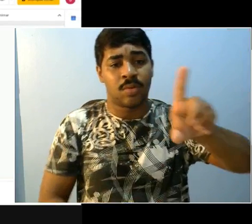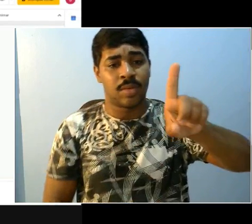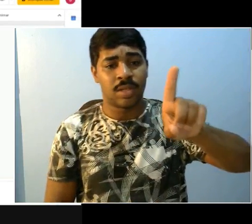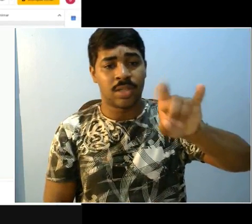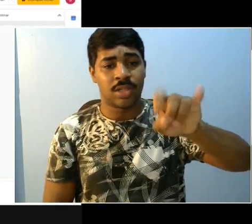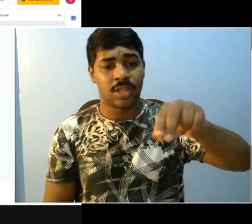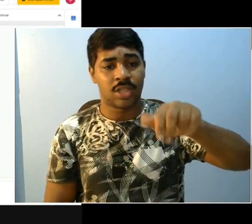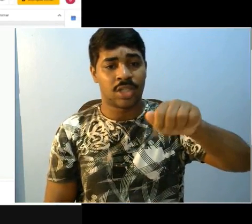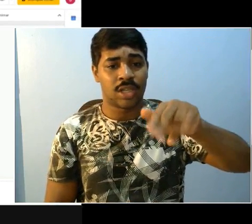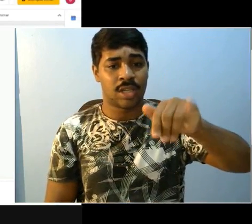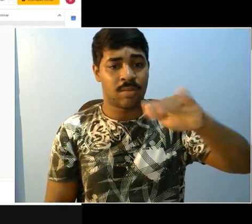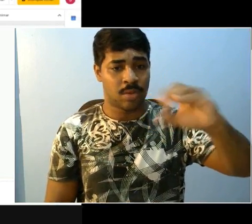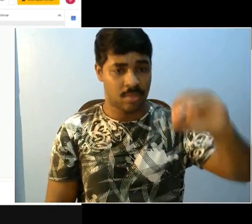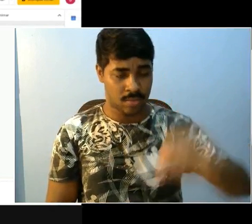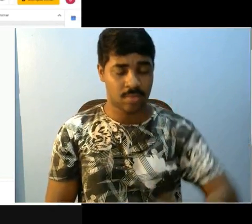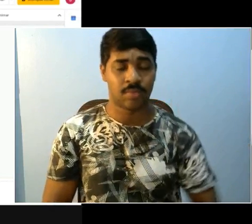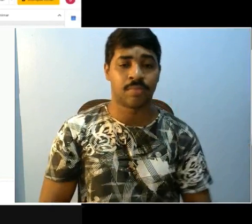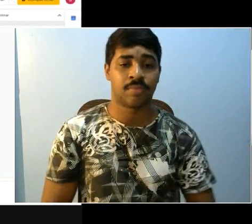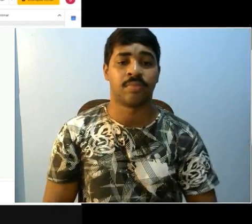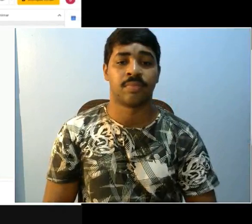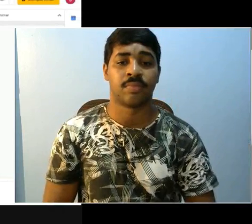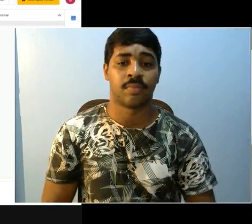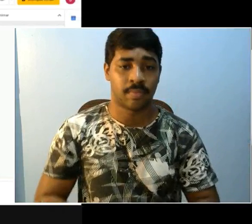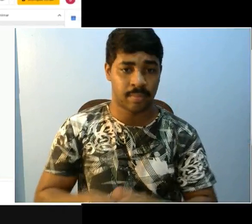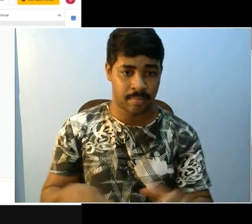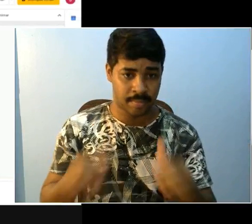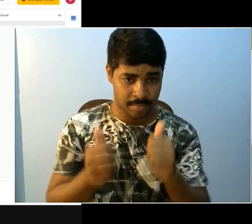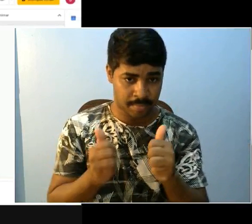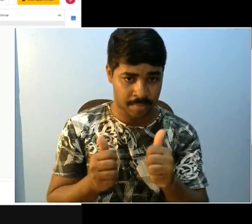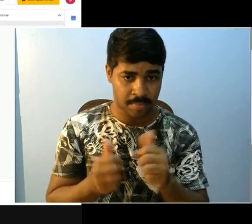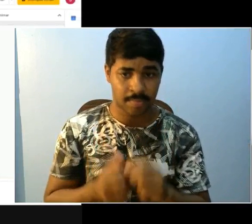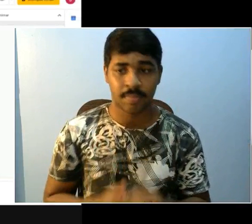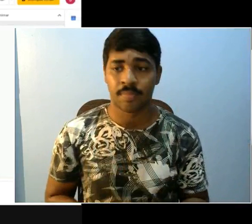Uhum. Então, é isso.